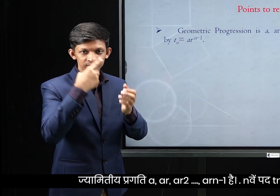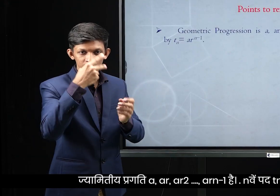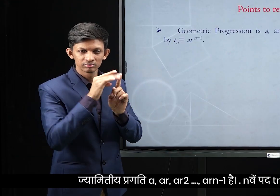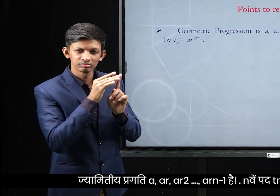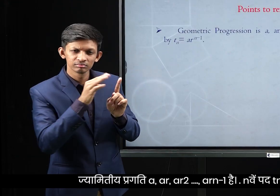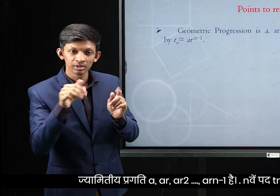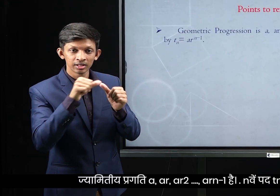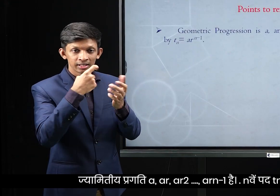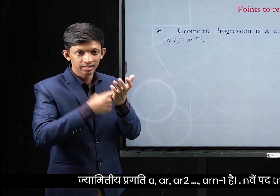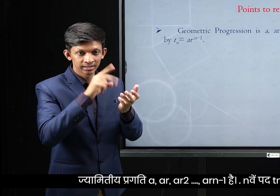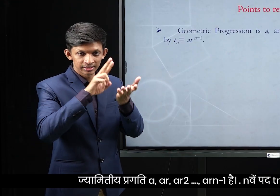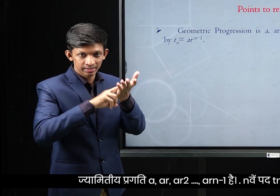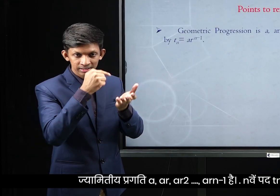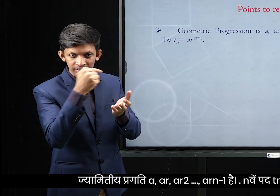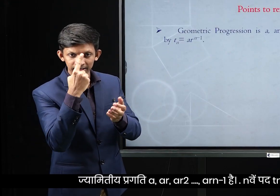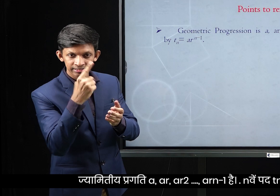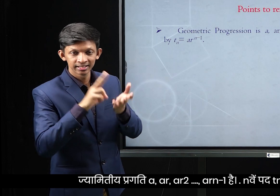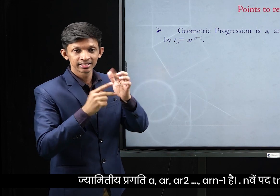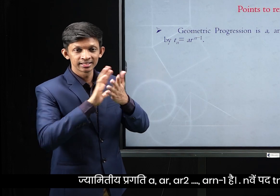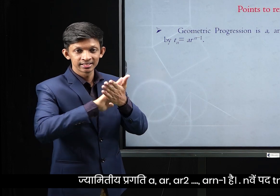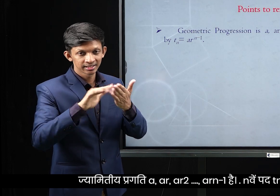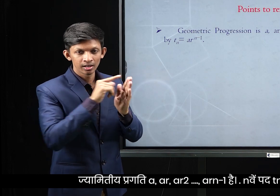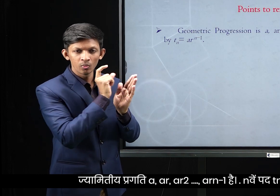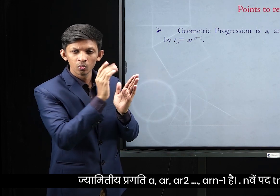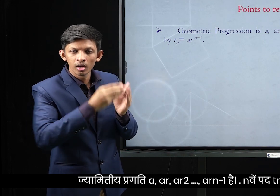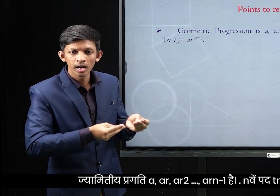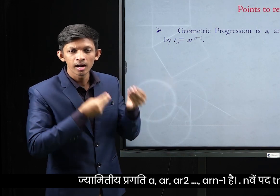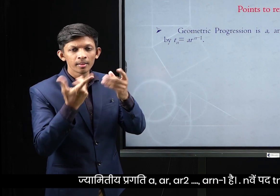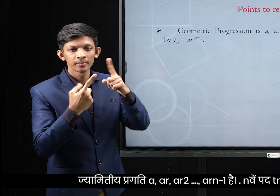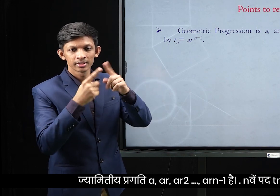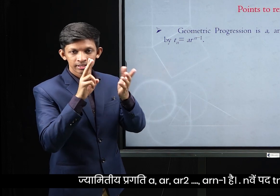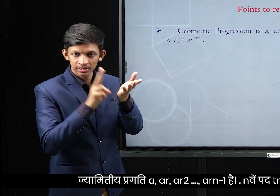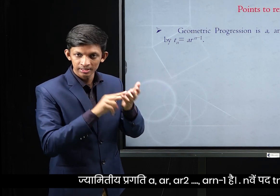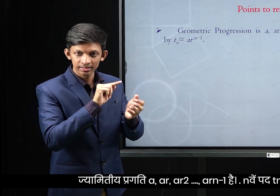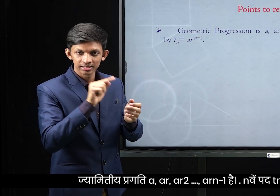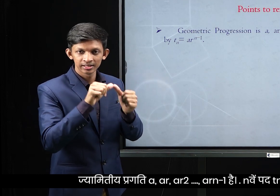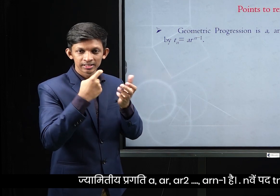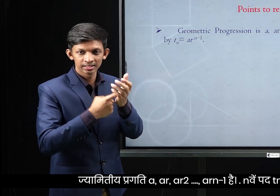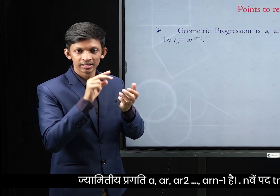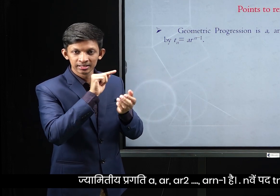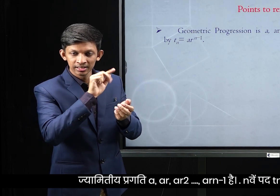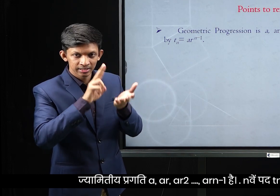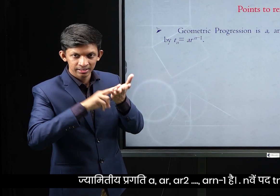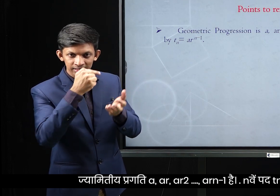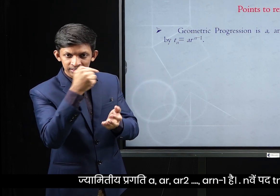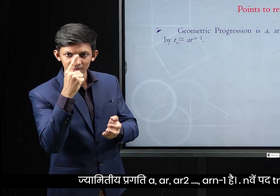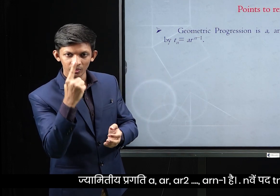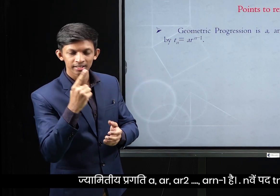AR, AR पावर 2 एक्सेट्रा ARn पावर -1 है। nवे पद Tn इज इक्वल AR